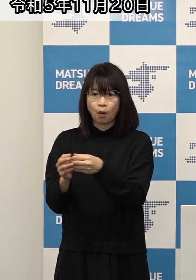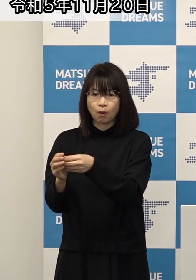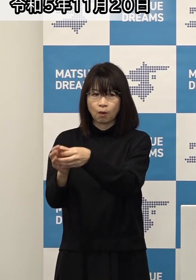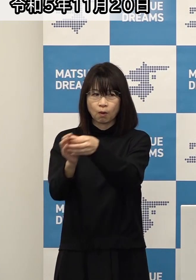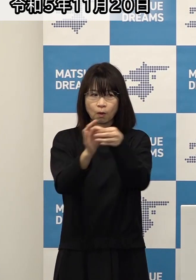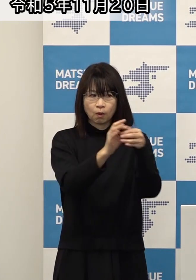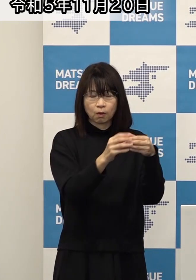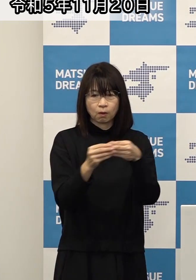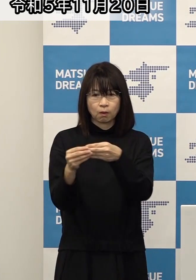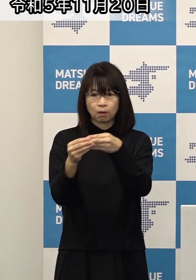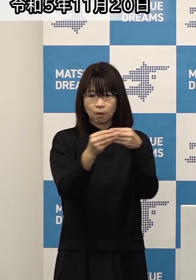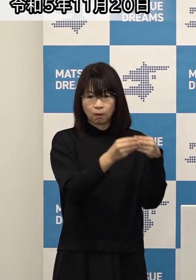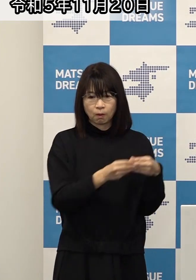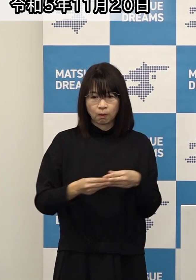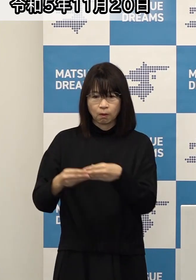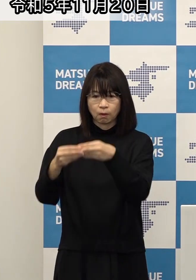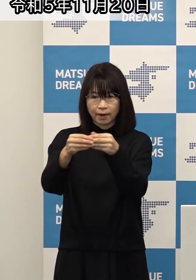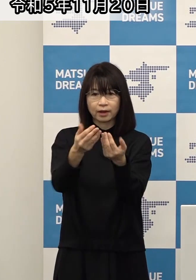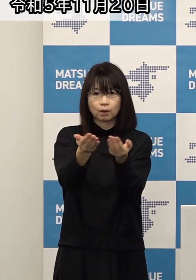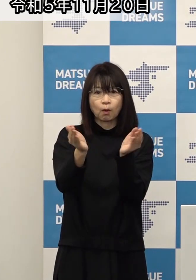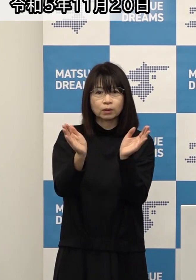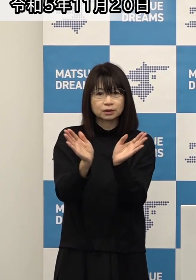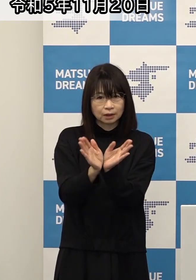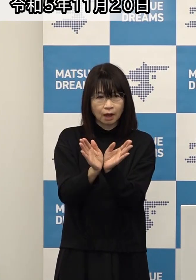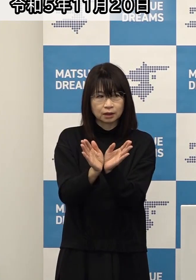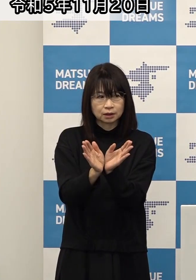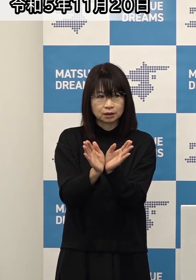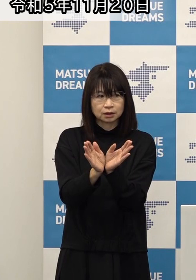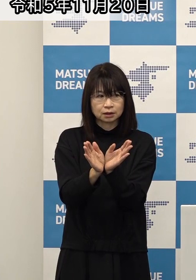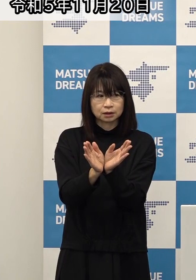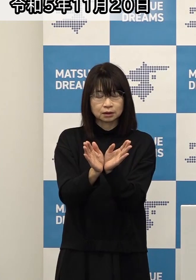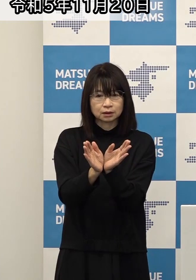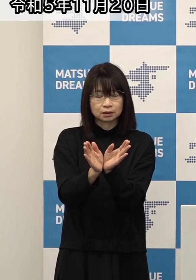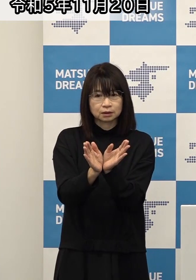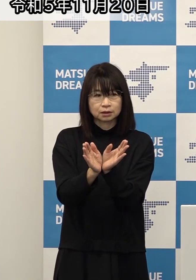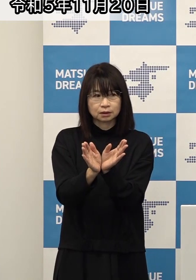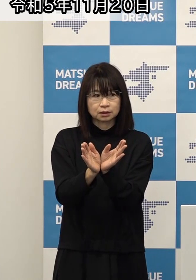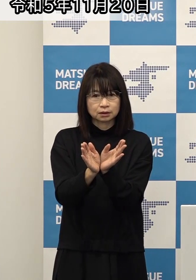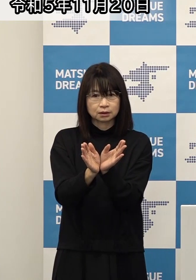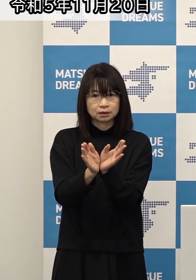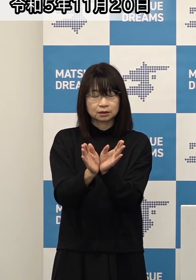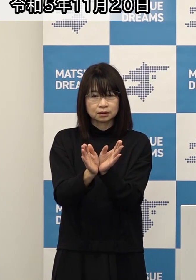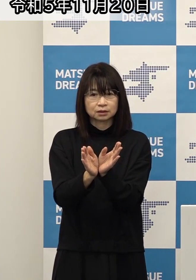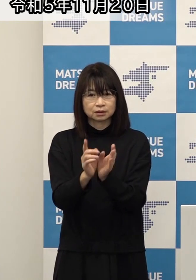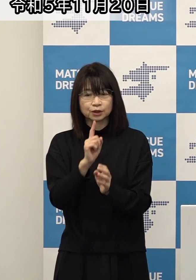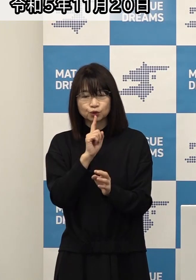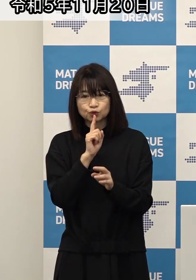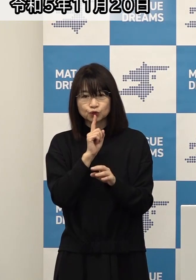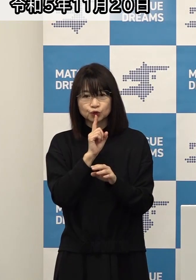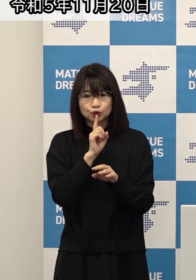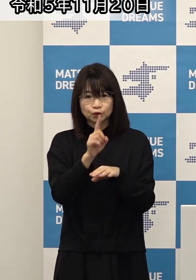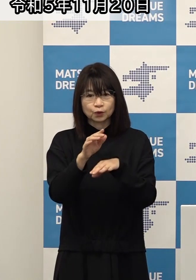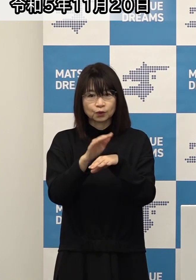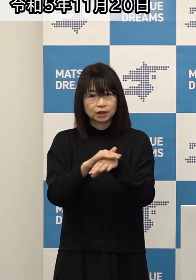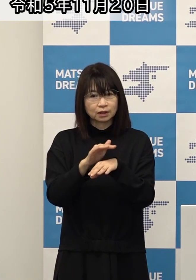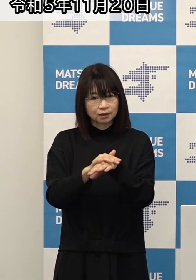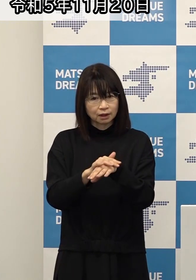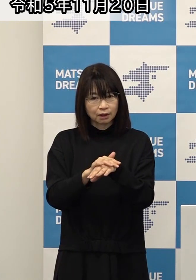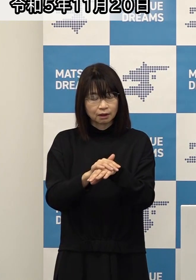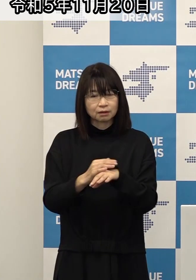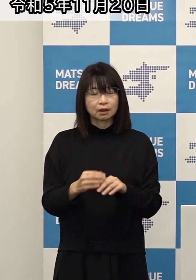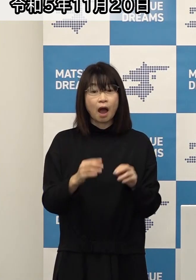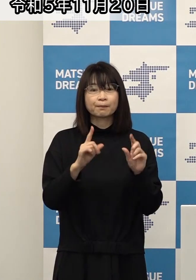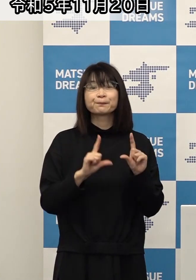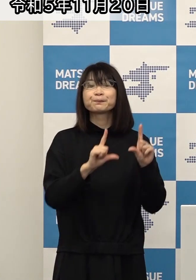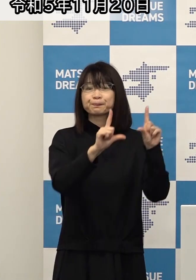方が、なんというかこうより良い整備というか、そういうのにつながる。 結局こう事業が多岐